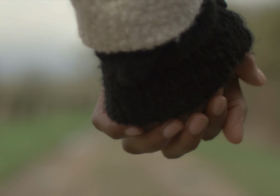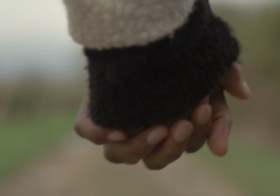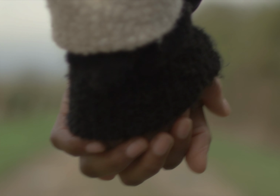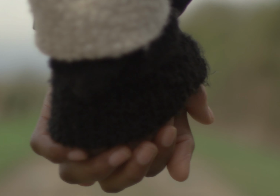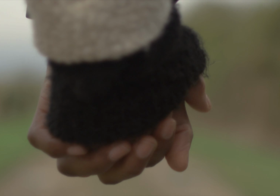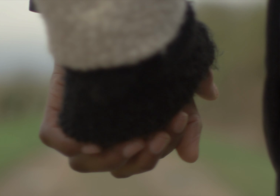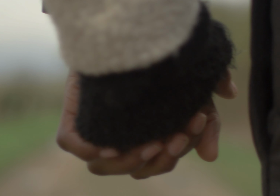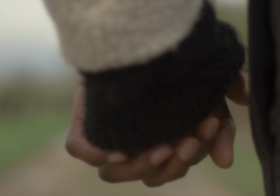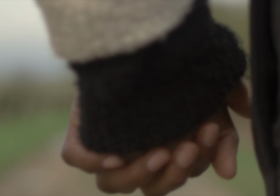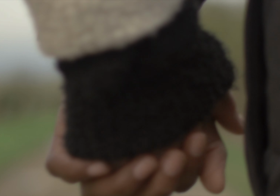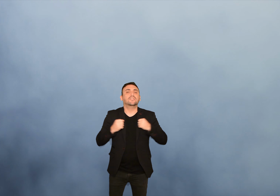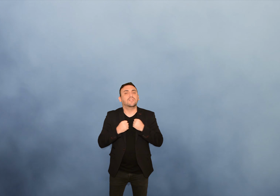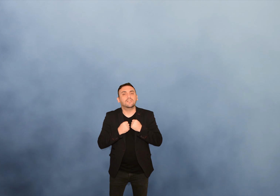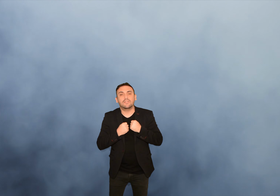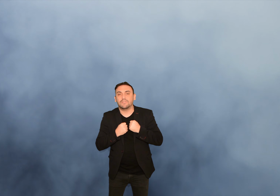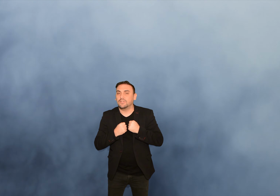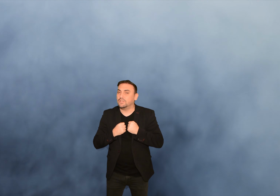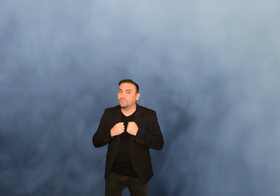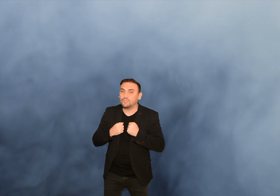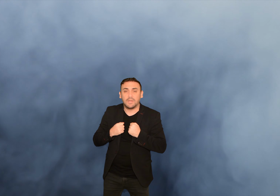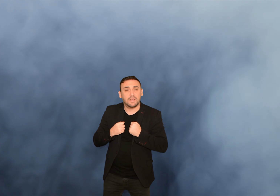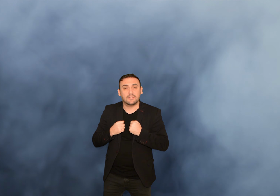ani Azi am devenit dușmat